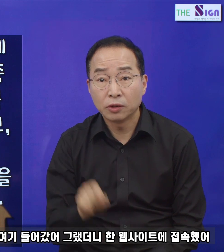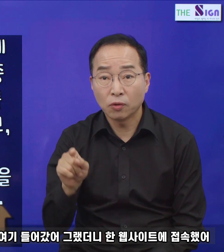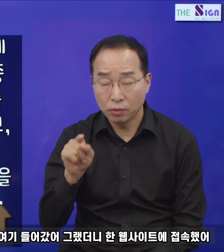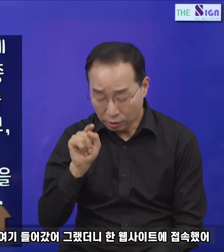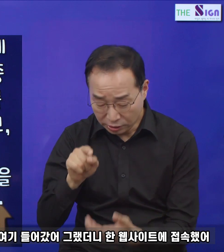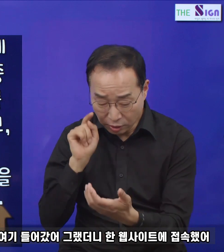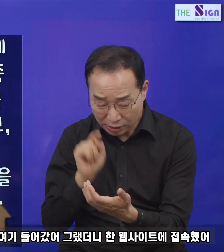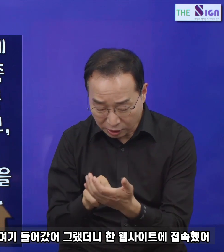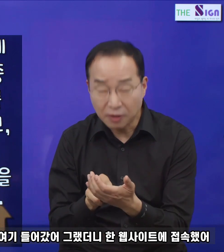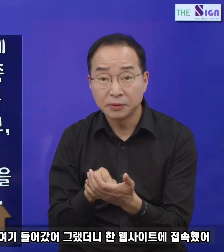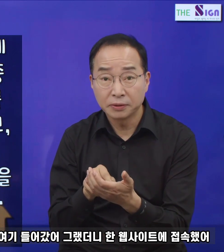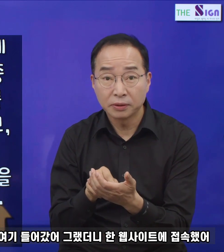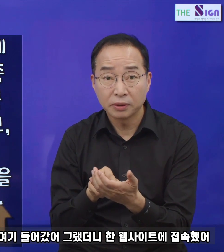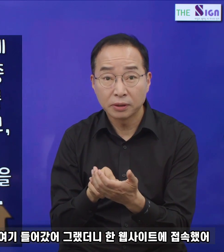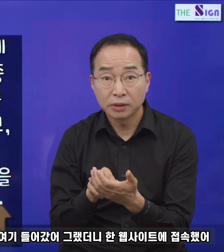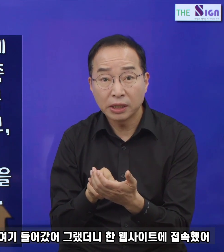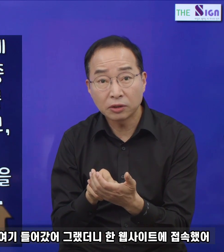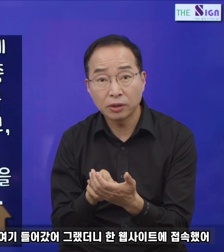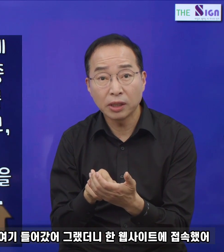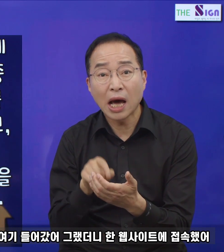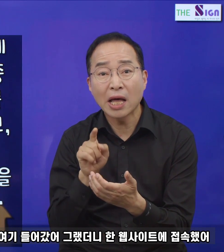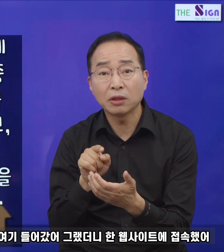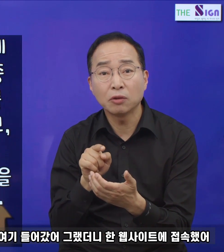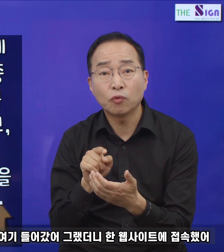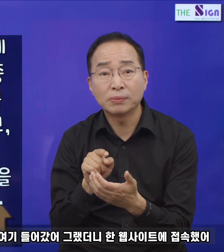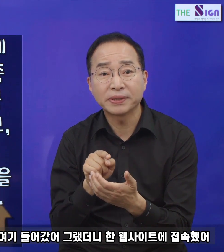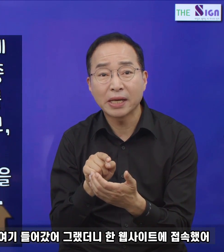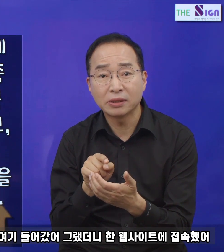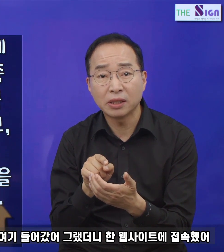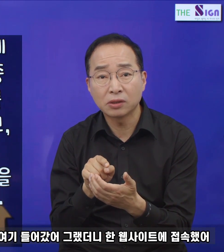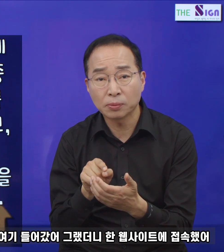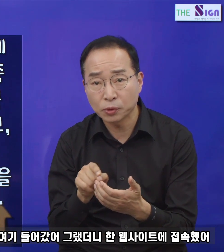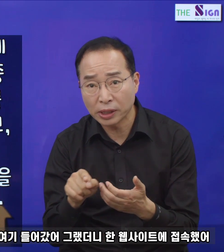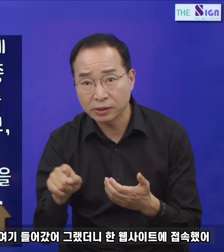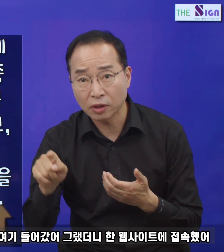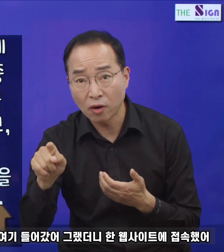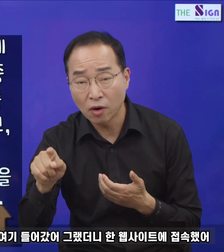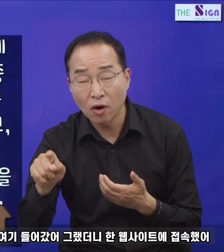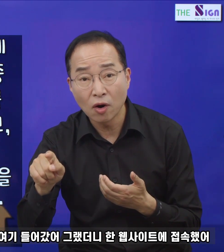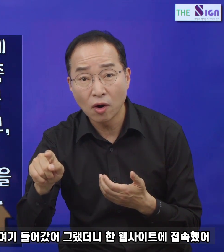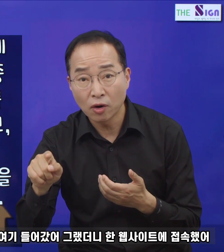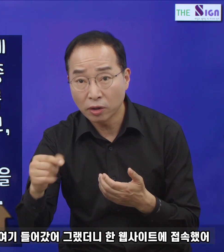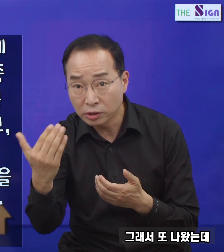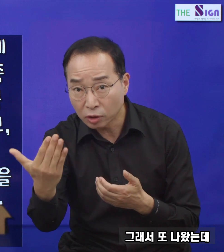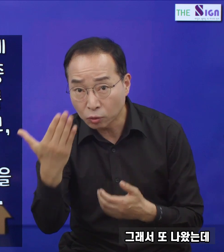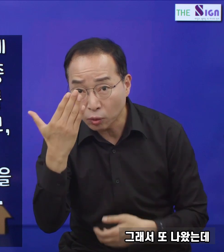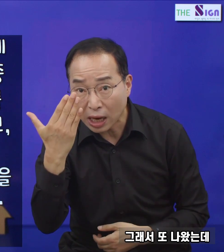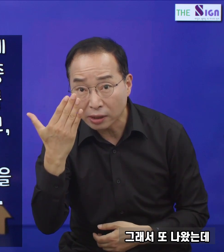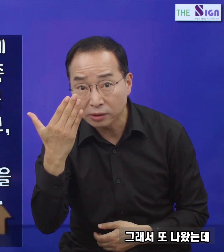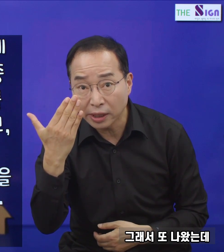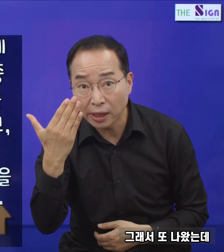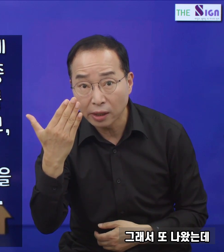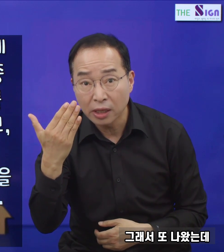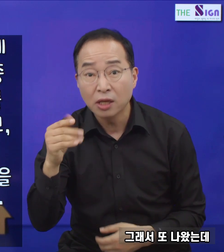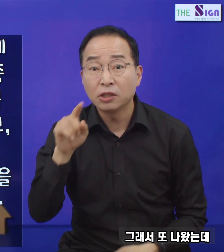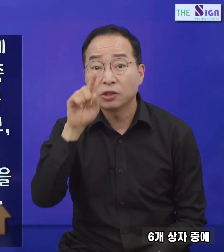그리고 여기 들어갔어. 그랬더니 한 웹사이트에 접속했어. 그래서 또 나왔는데